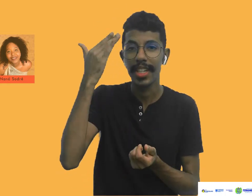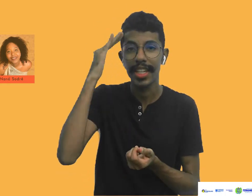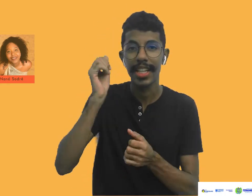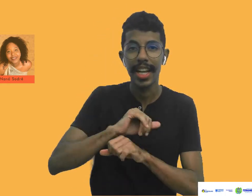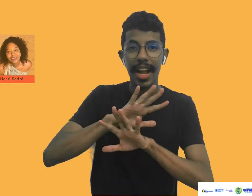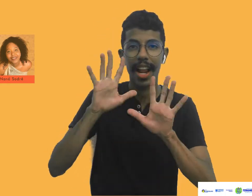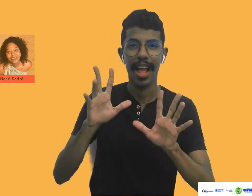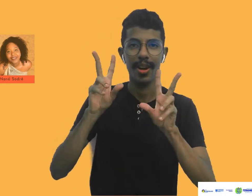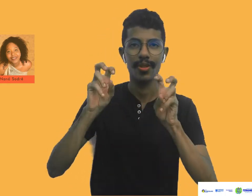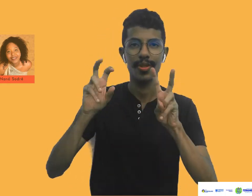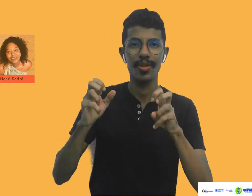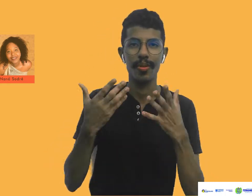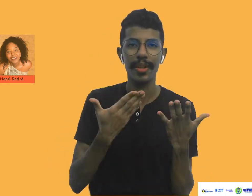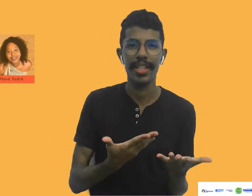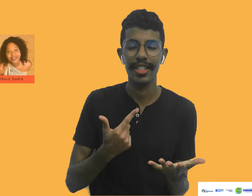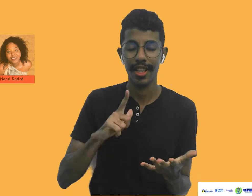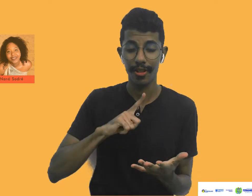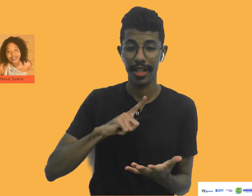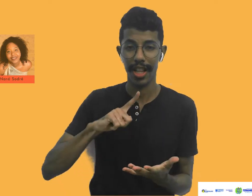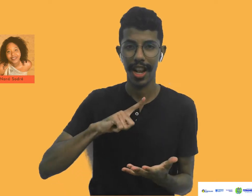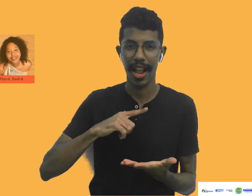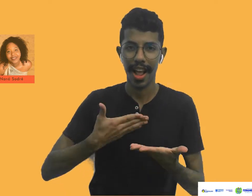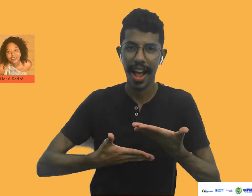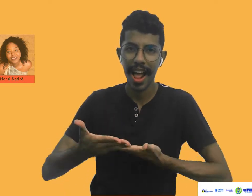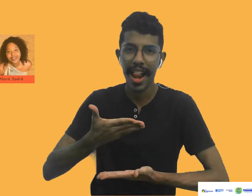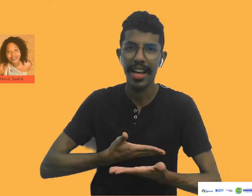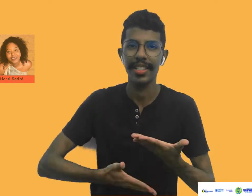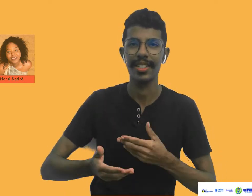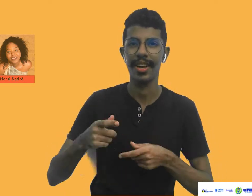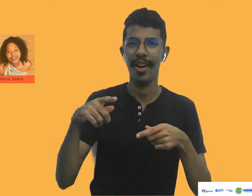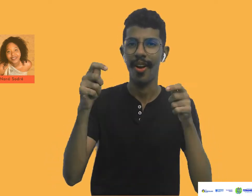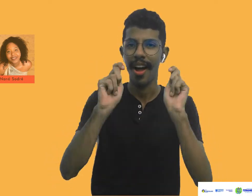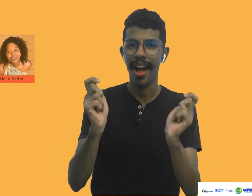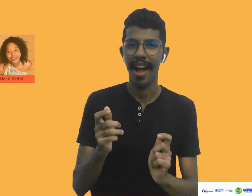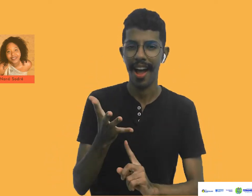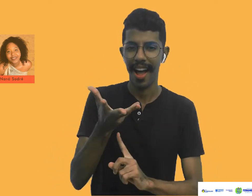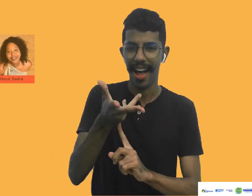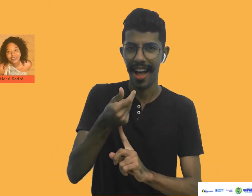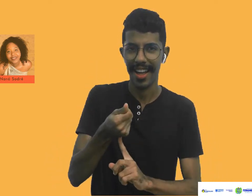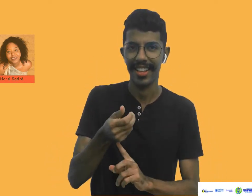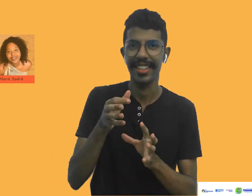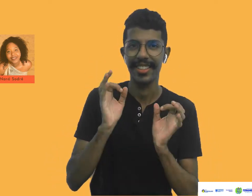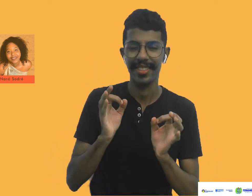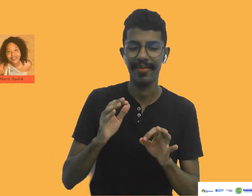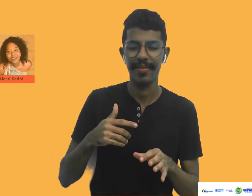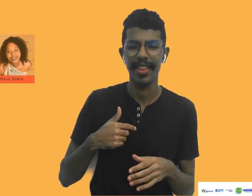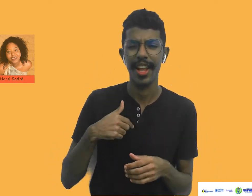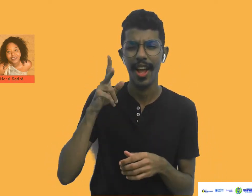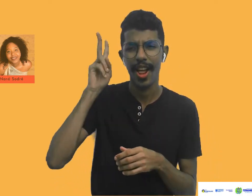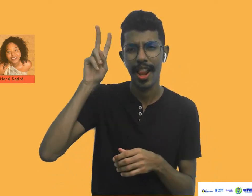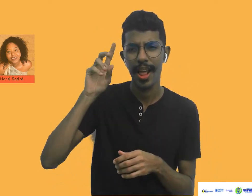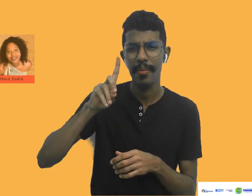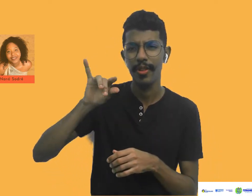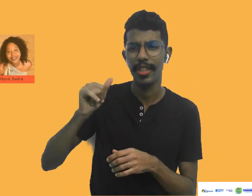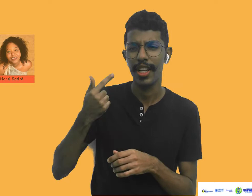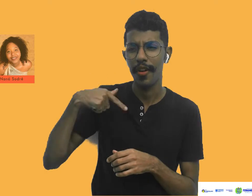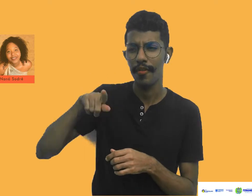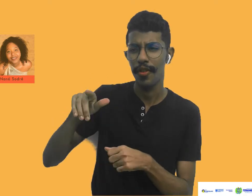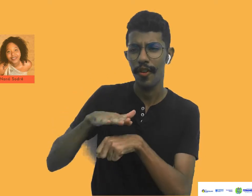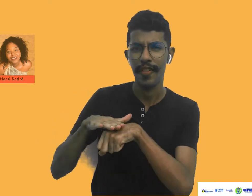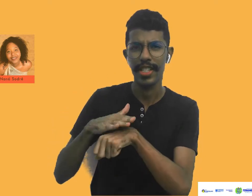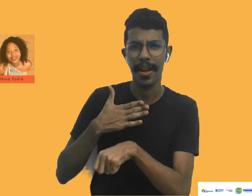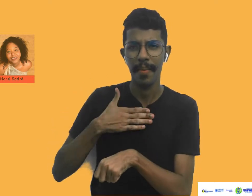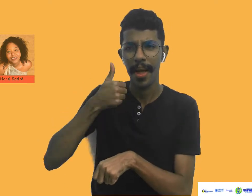essa maturidade para entender isso, né, que eu tinha uma relação com a arte. Eu me lembro que um dia eu cheguei para minha mãe. E eu disse assim, ah, eu